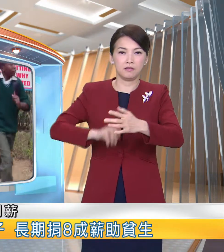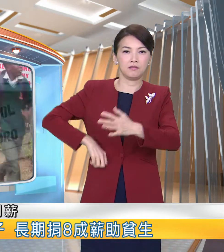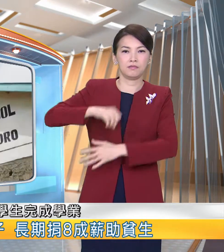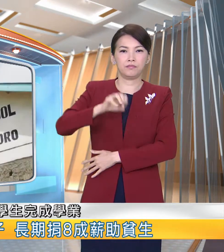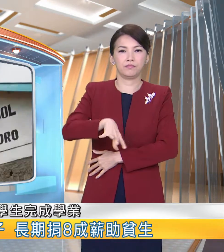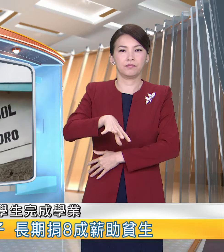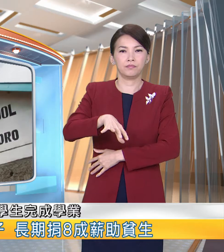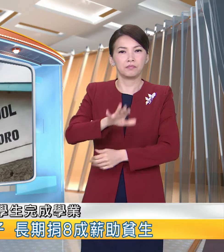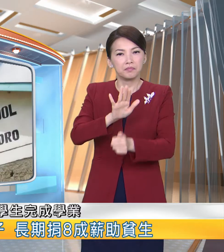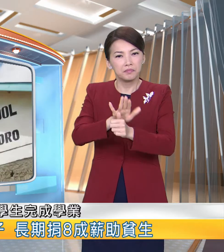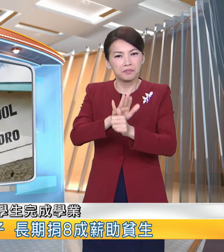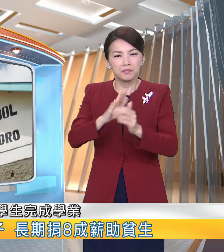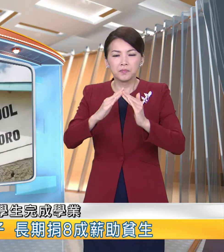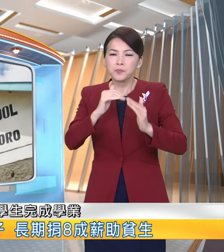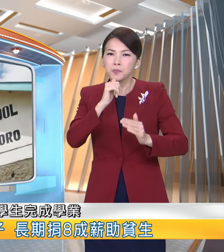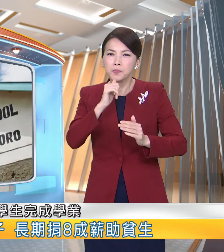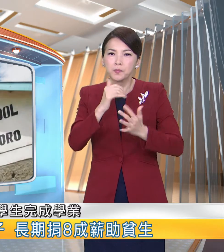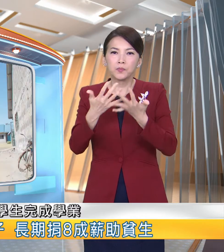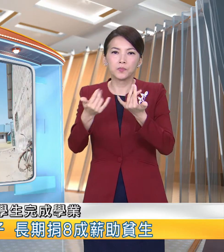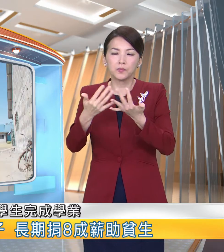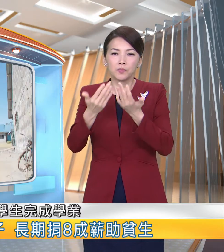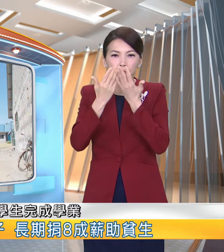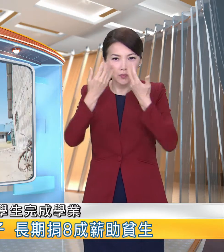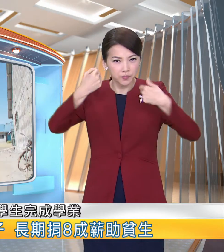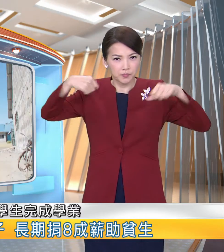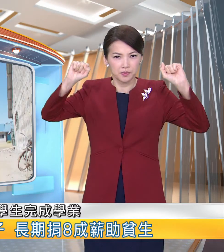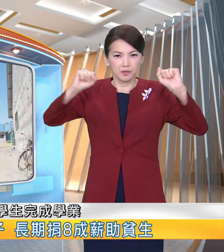了帮贫困学生完成学业。